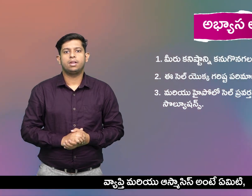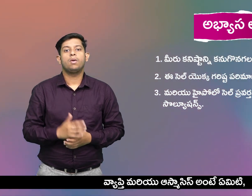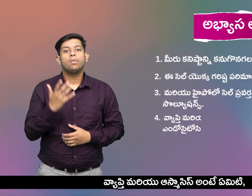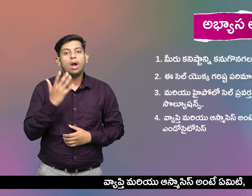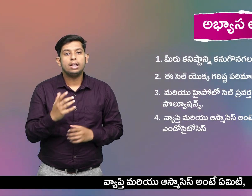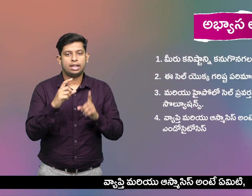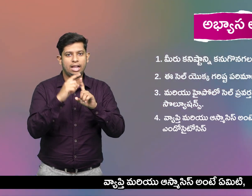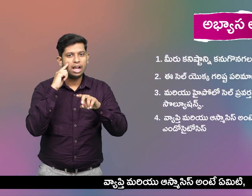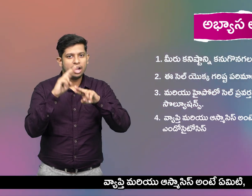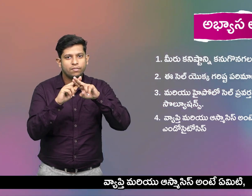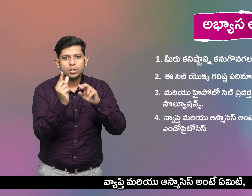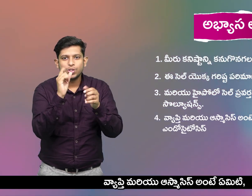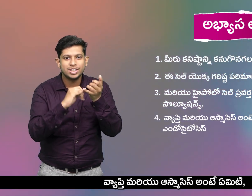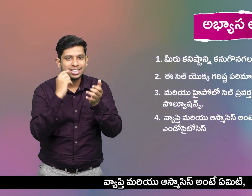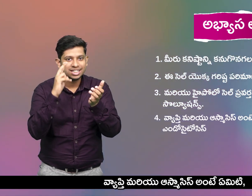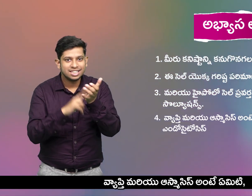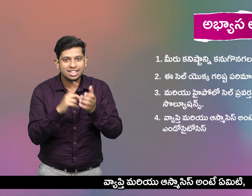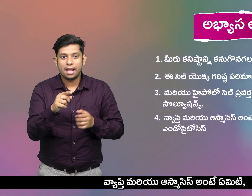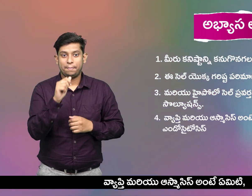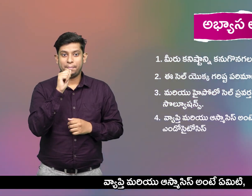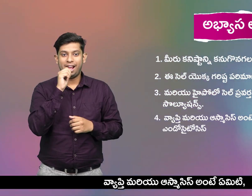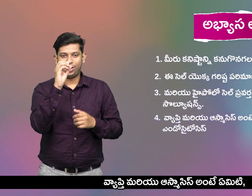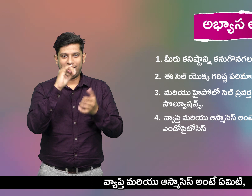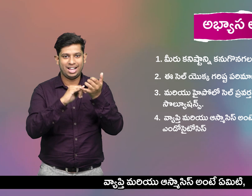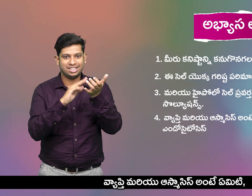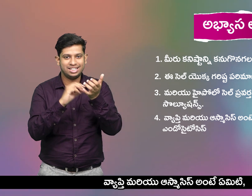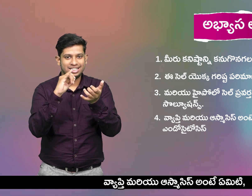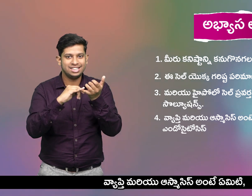వ్యాప్తి మరియు ఆస్మాసిస్ అంటే ఏమిటి?